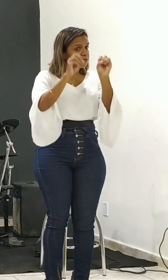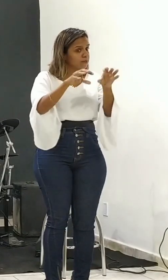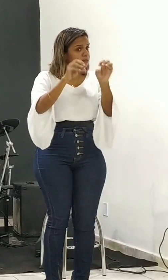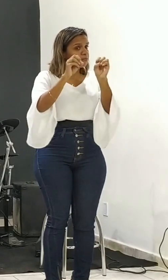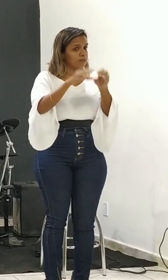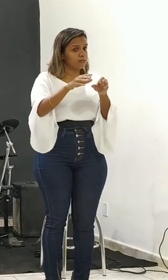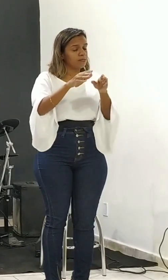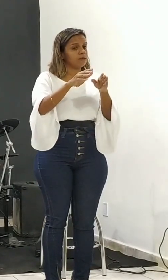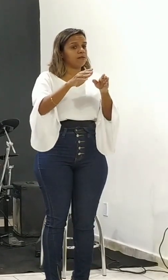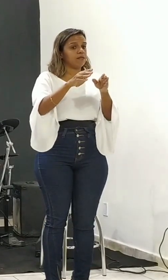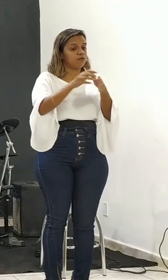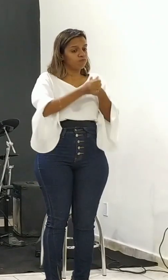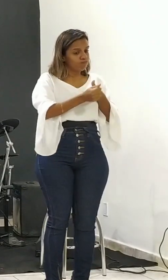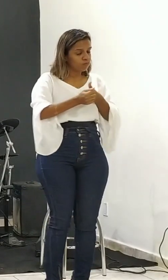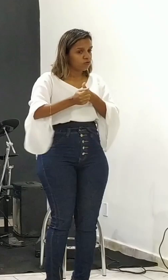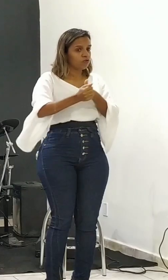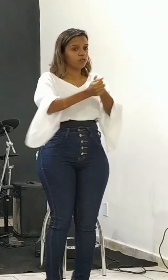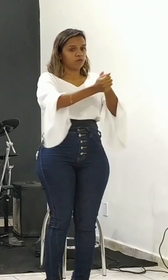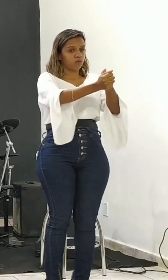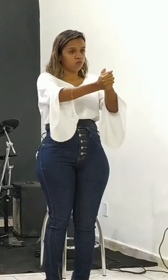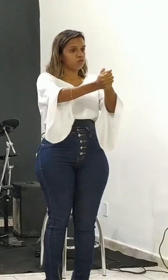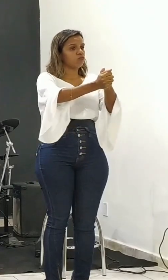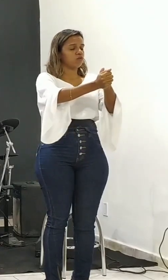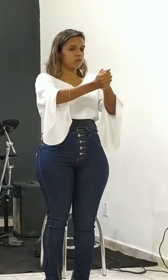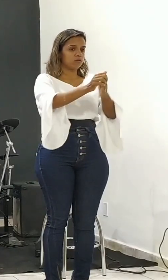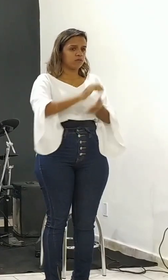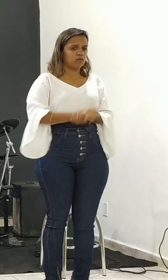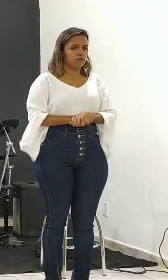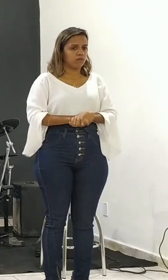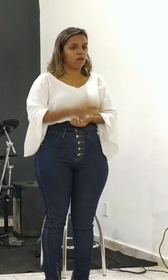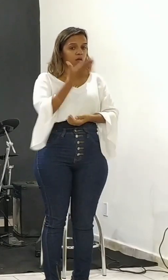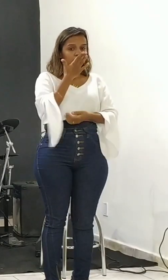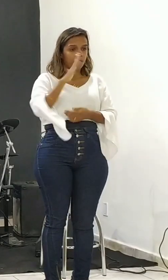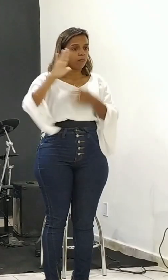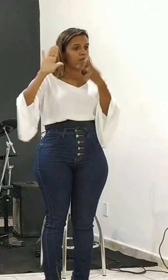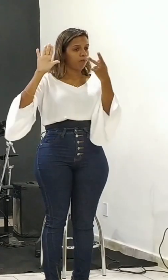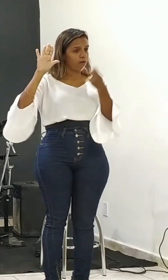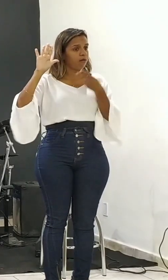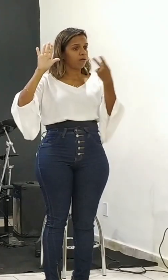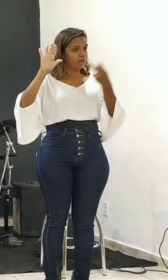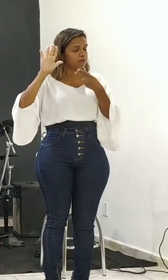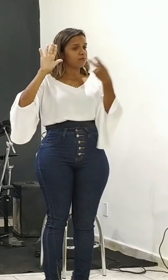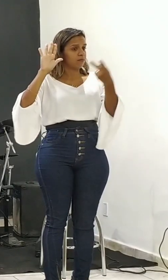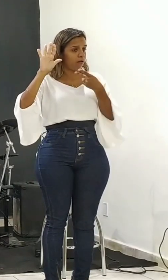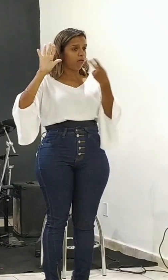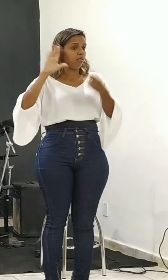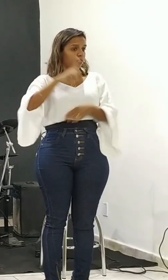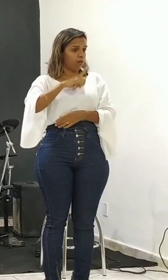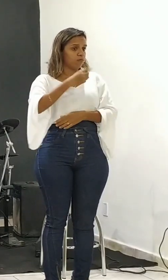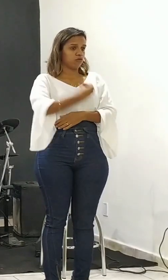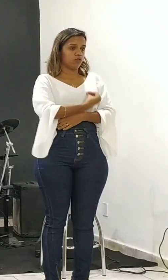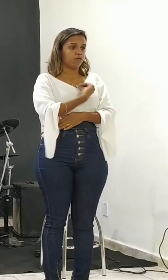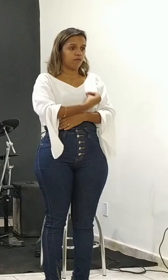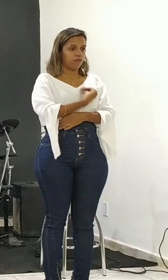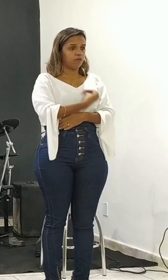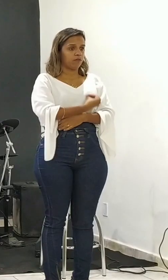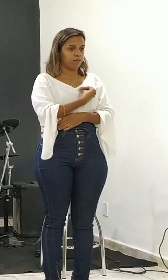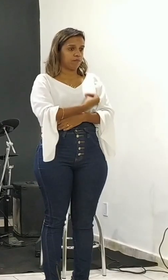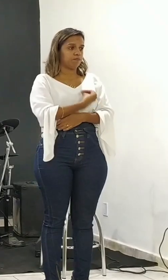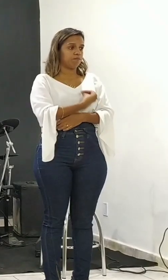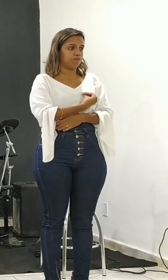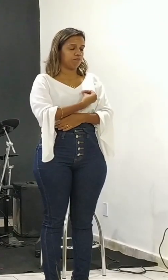é teu guia. Amém? Promessa. Nós temos que viver promessas.